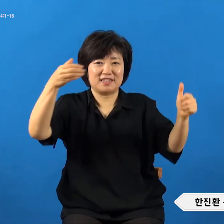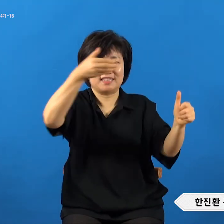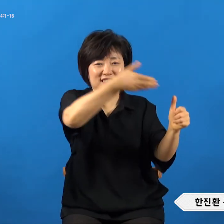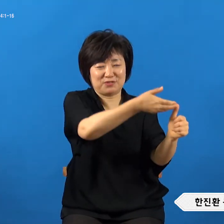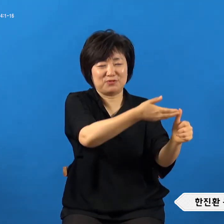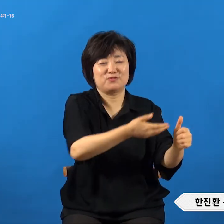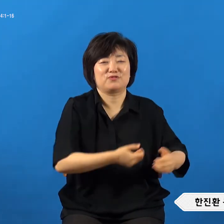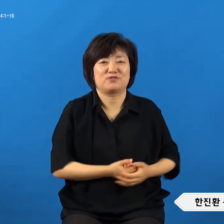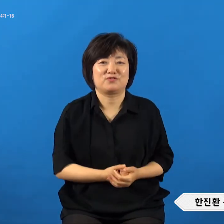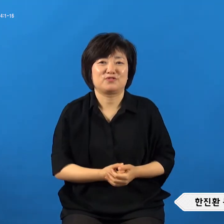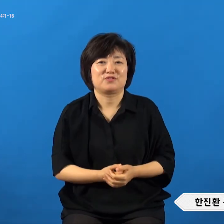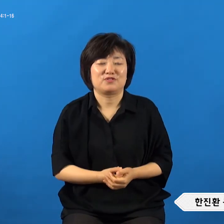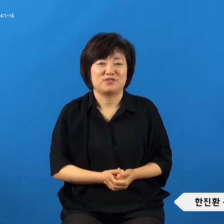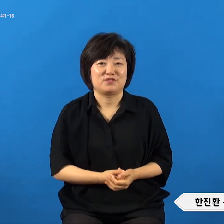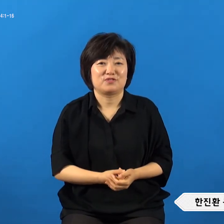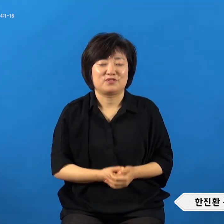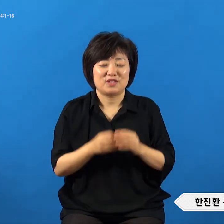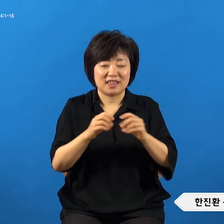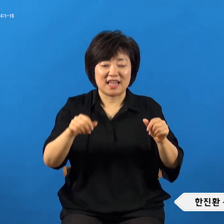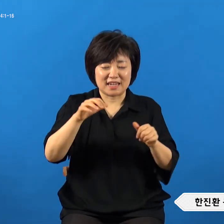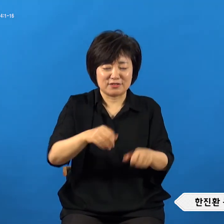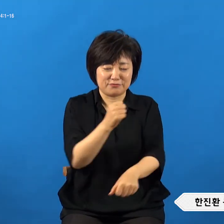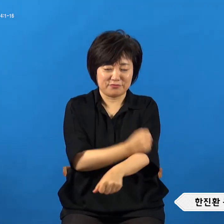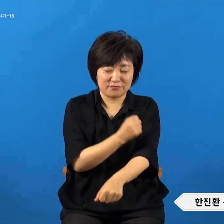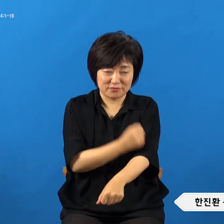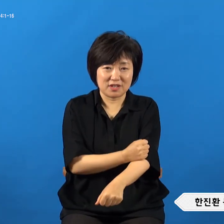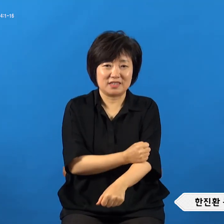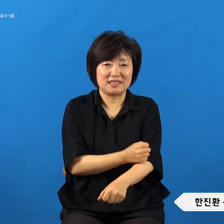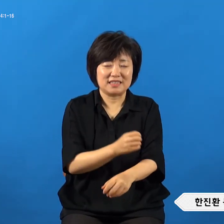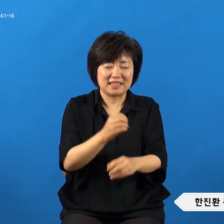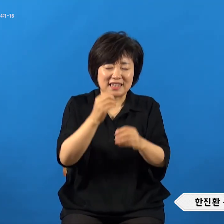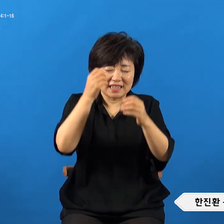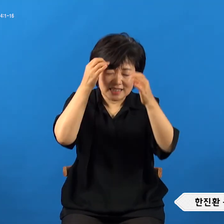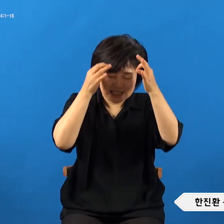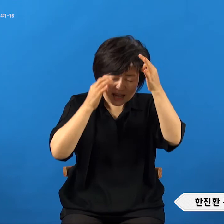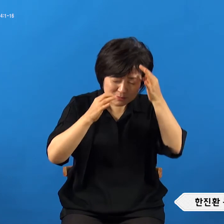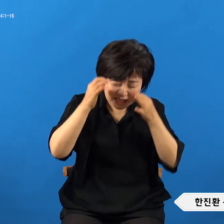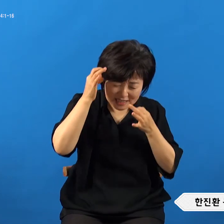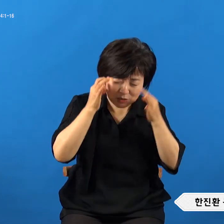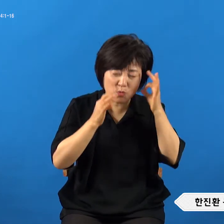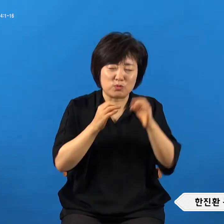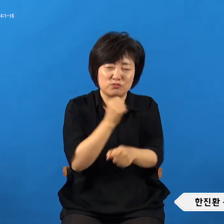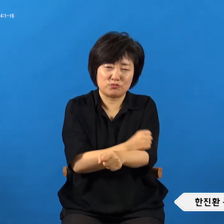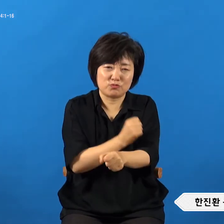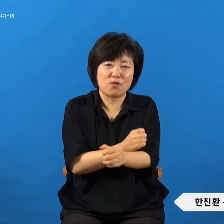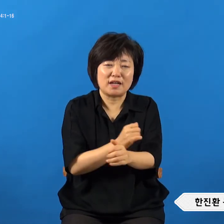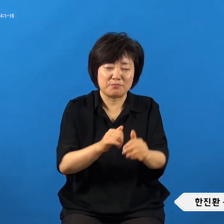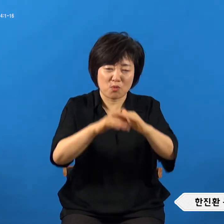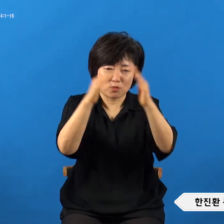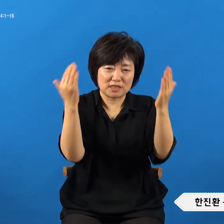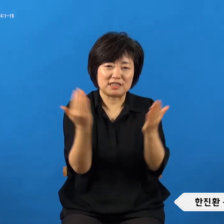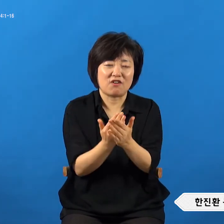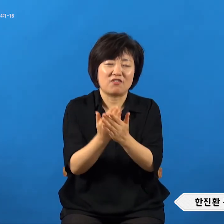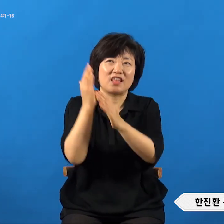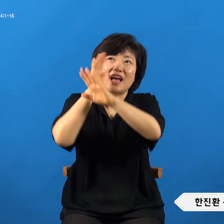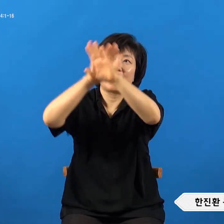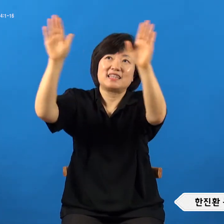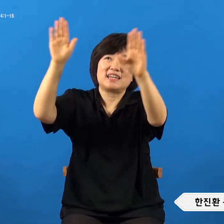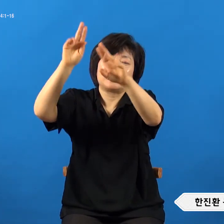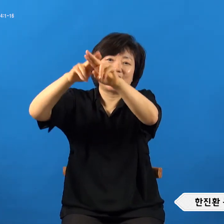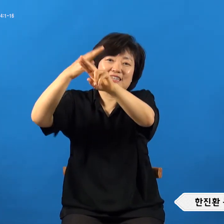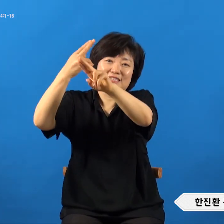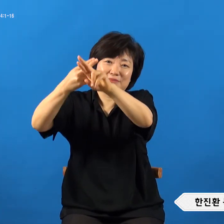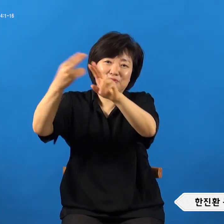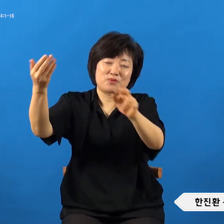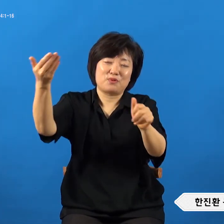씌워 주신다는 말씀이죠. 땅에서 수고하고 땀 흘리고 한 그 모든 것을 하늘의 상급으로 갚아주신다는